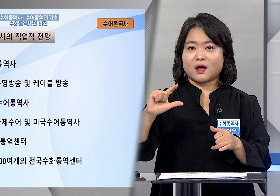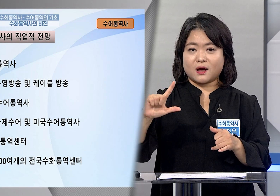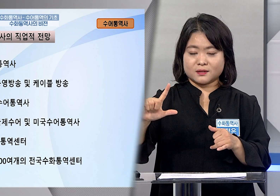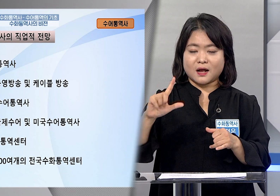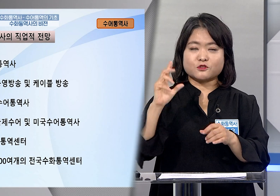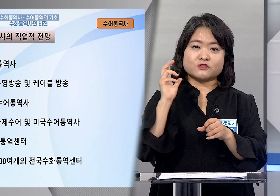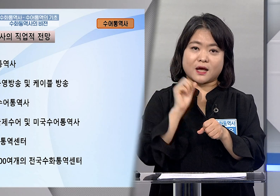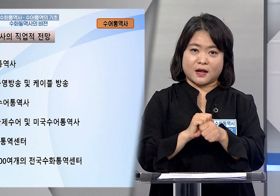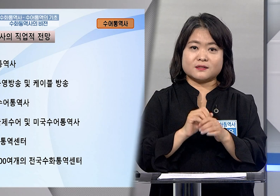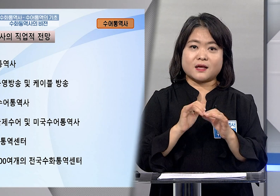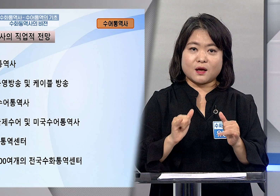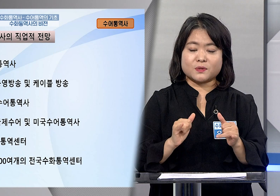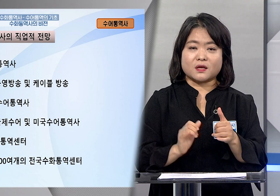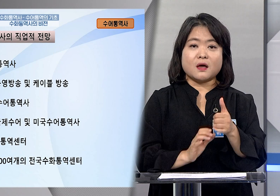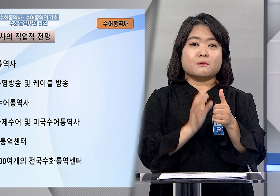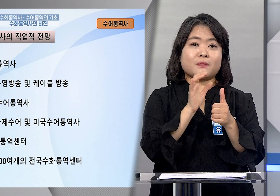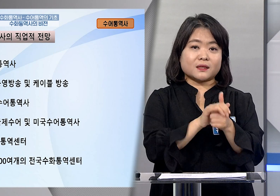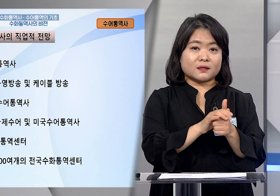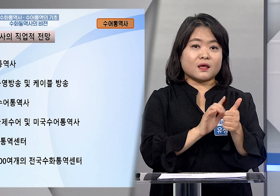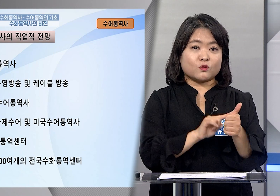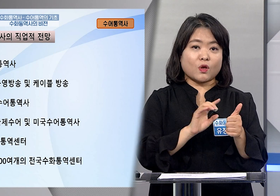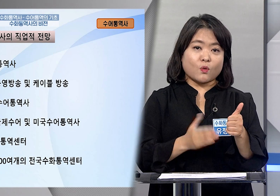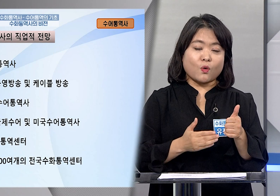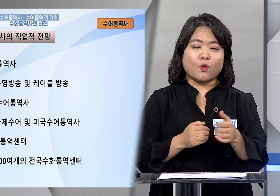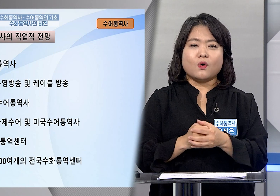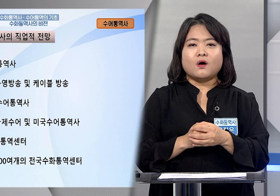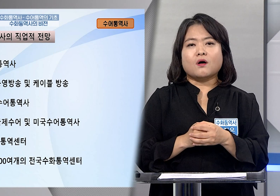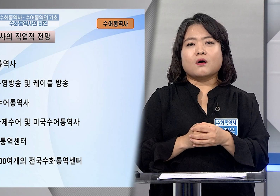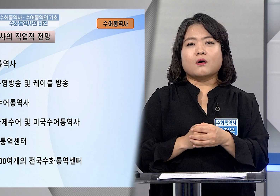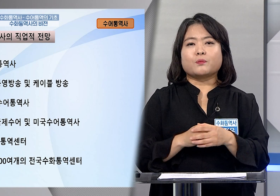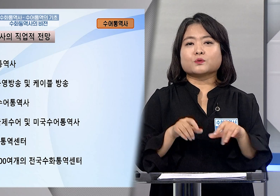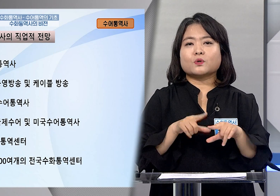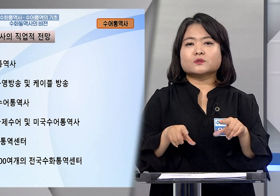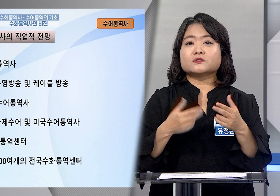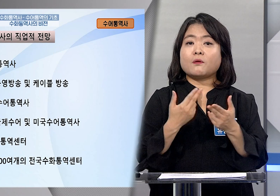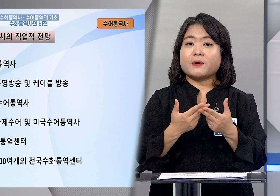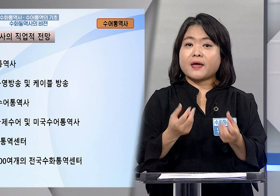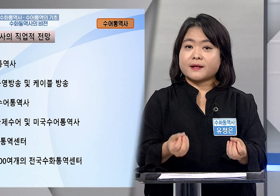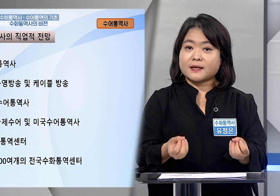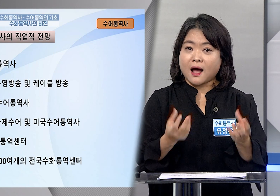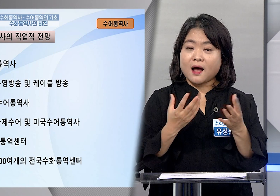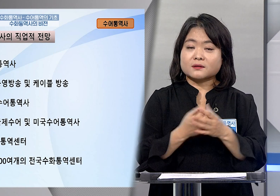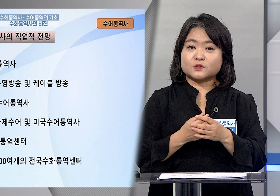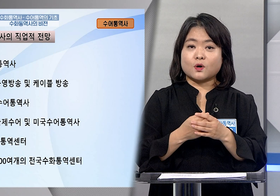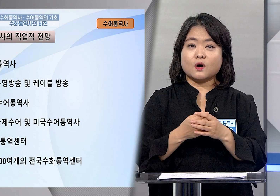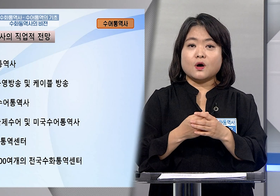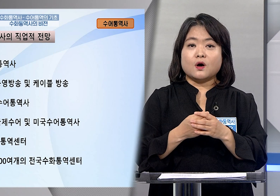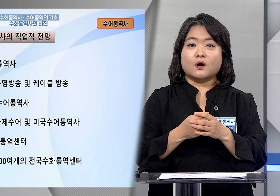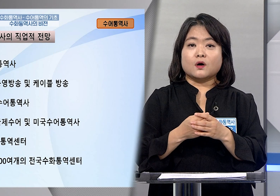수화를 아주 잘하는 사람이 맡게 되고, 보통은 협회의 행사, 그렇죠?